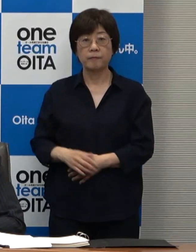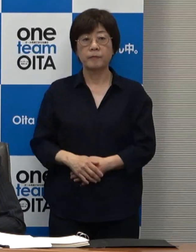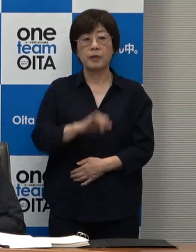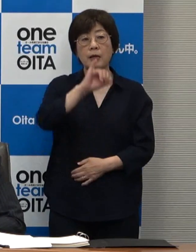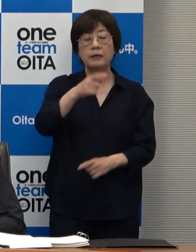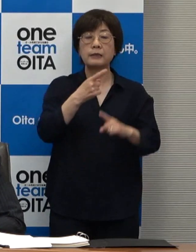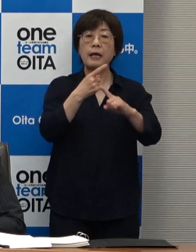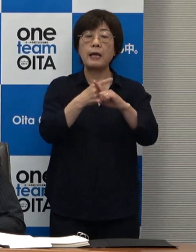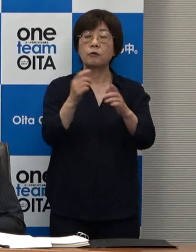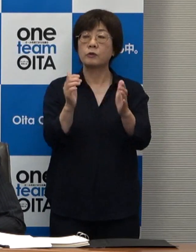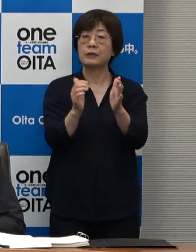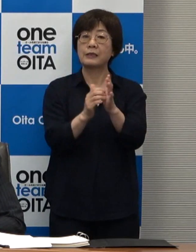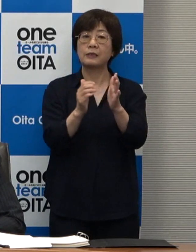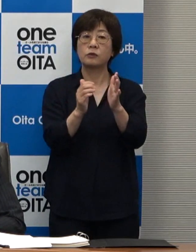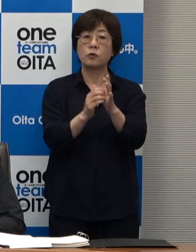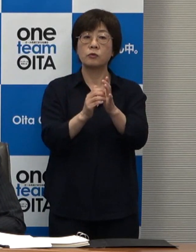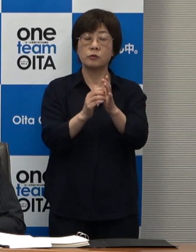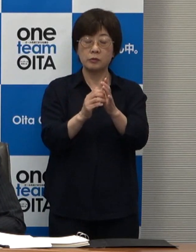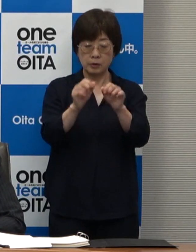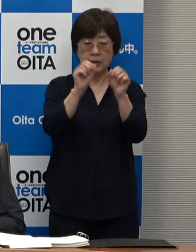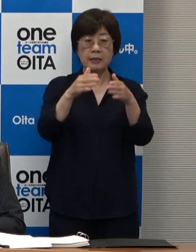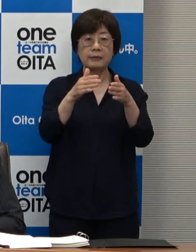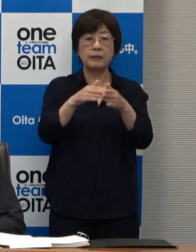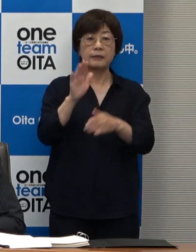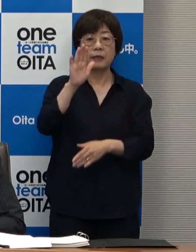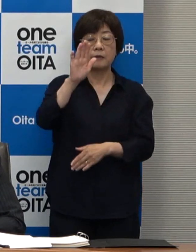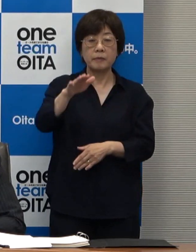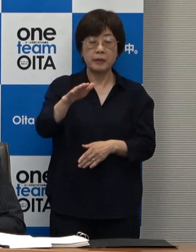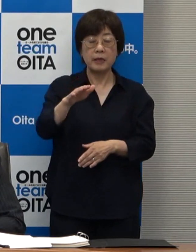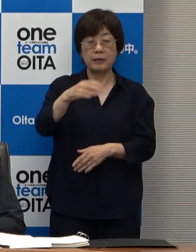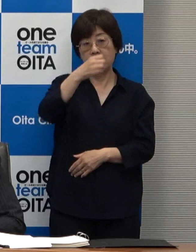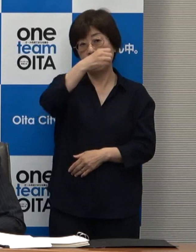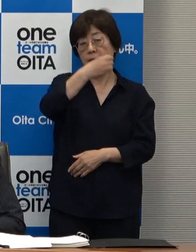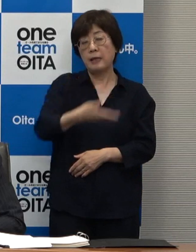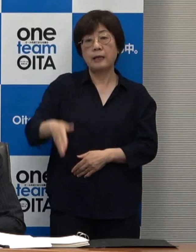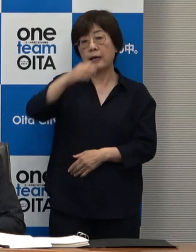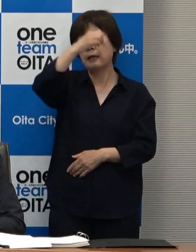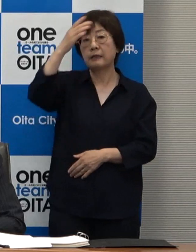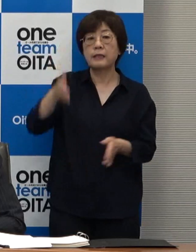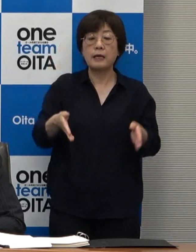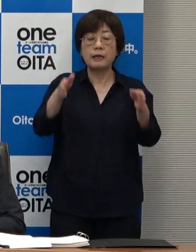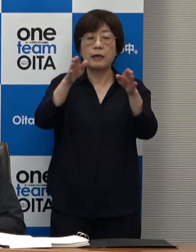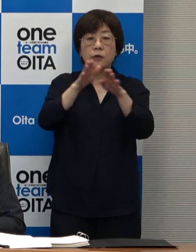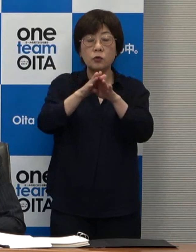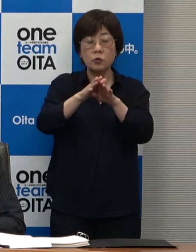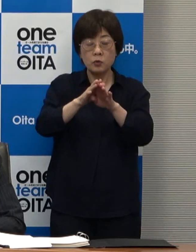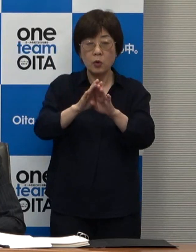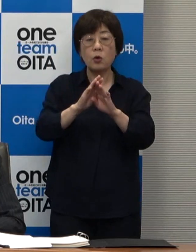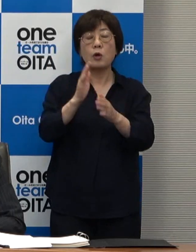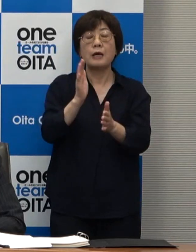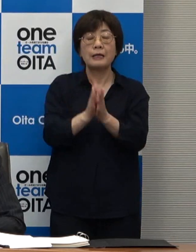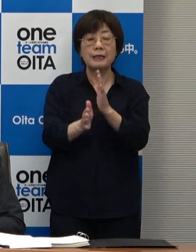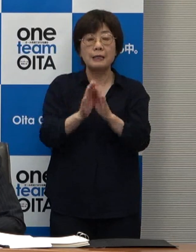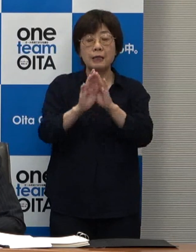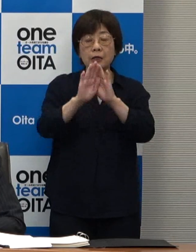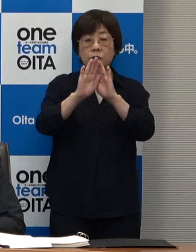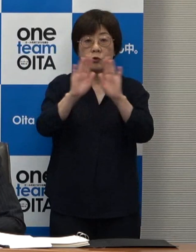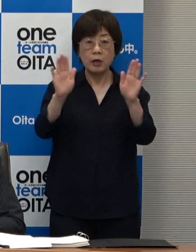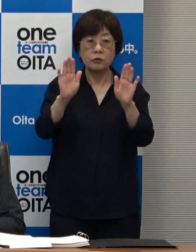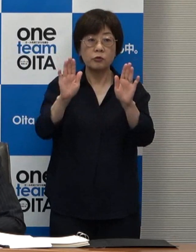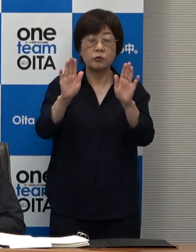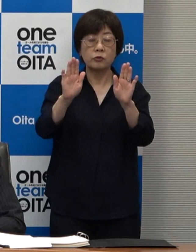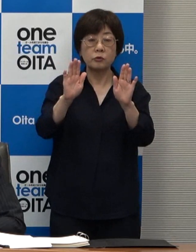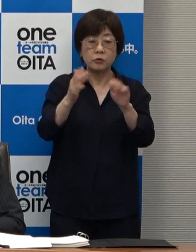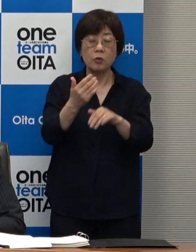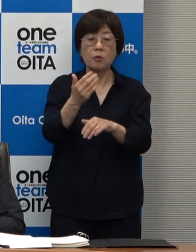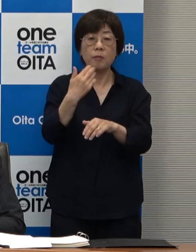JX 金属関崎未来改正館のリニューアルに伴って佐賀の関地域のグリーンスローモビリ